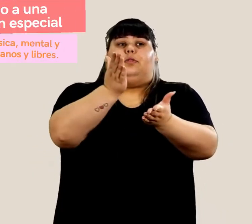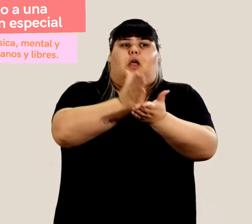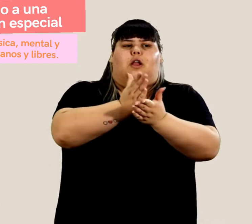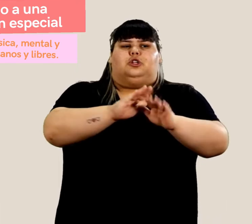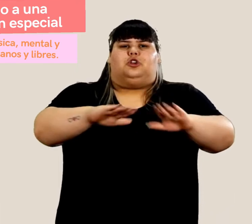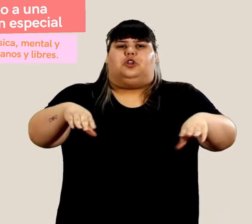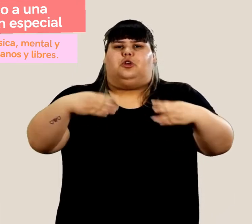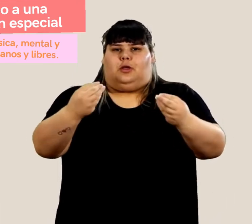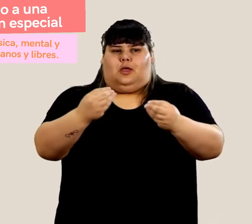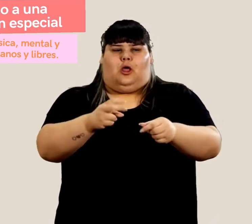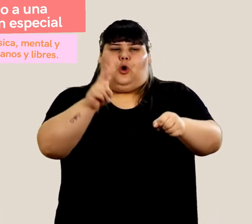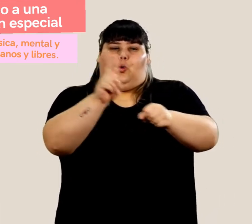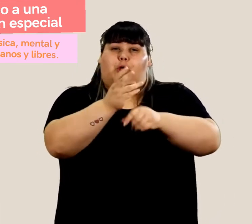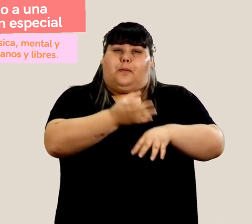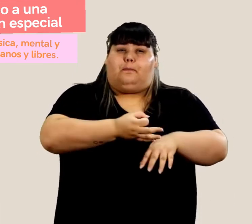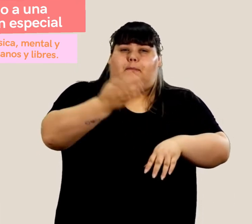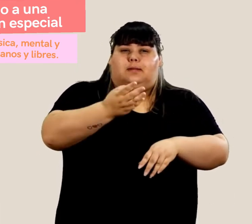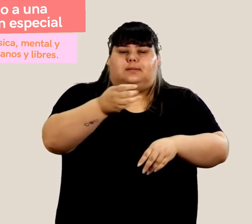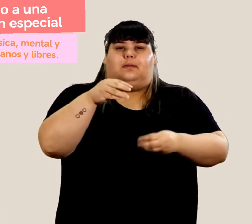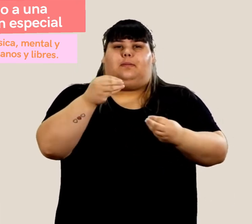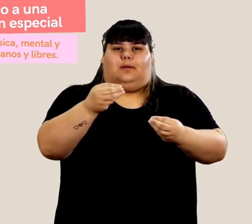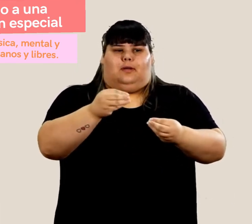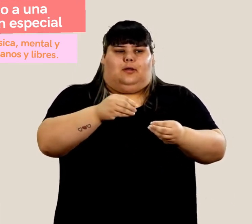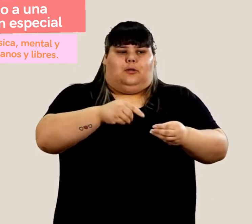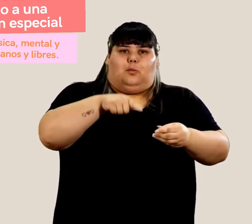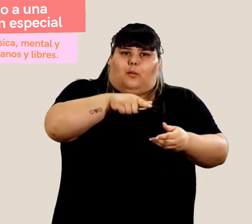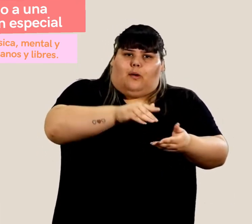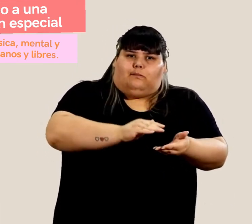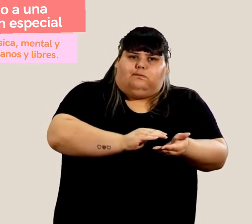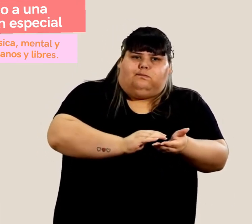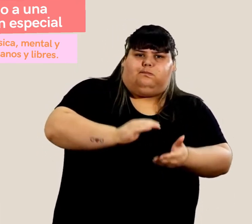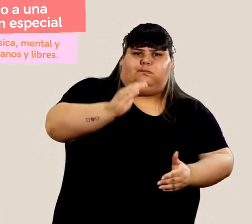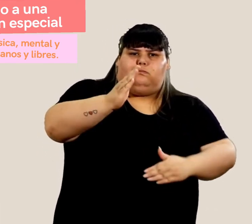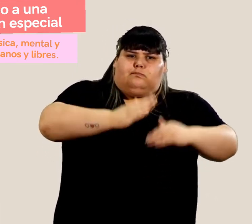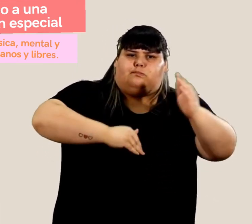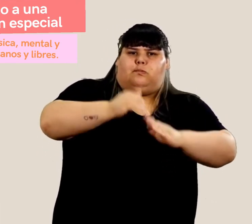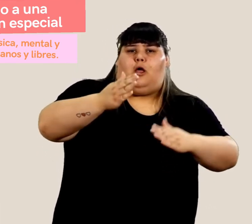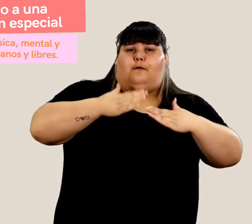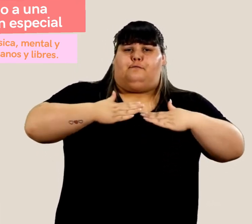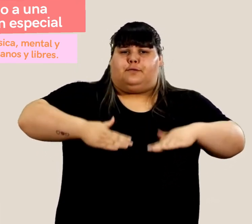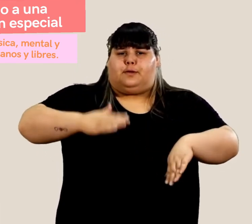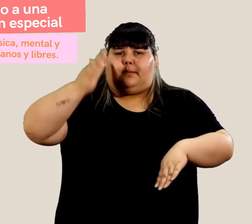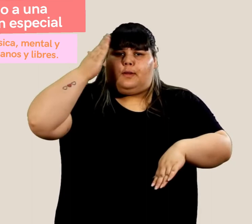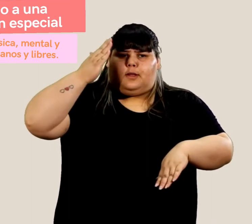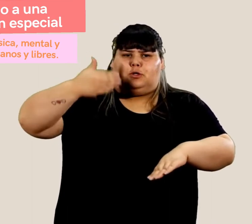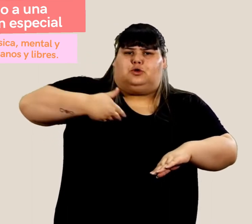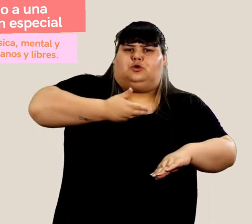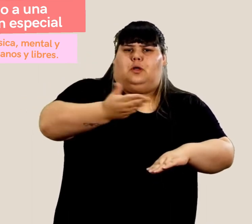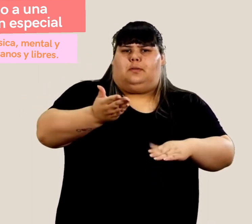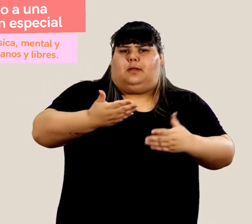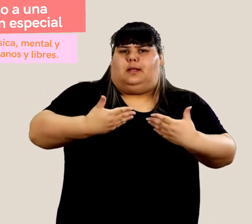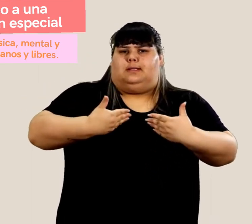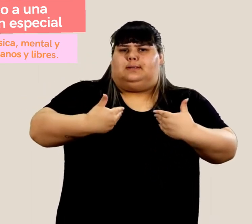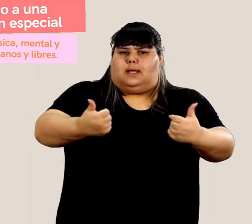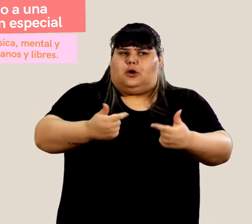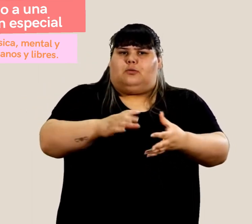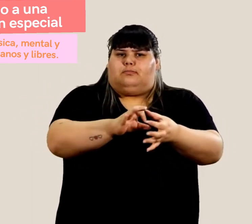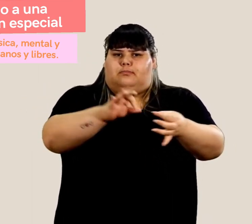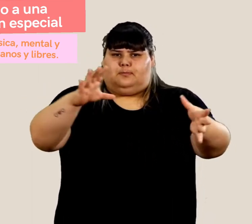derecho a una protección especial para que puedan crecer física, mental y socialmente sanos y